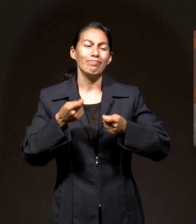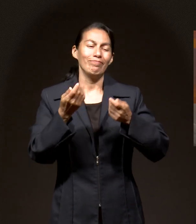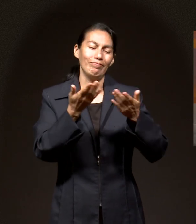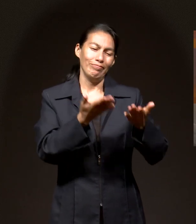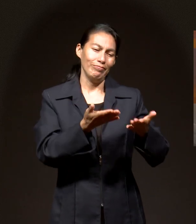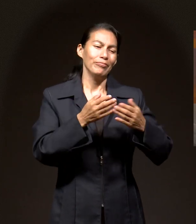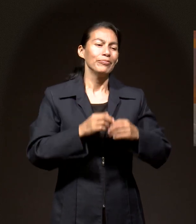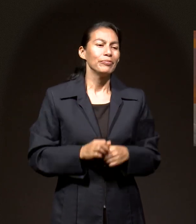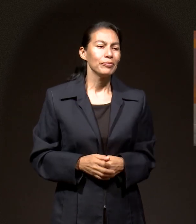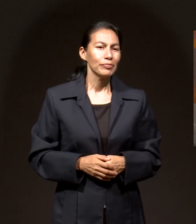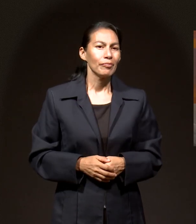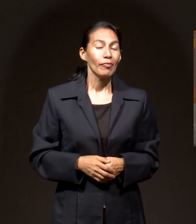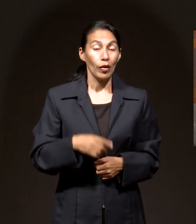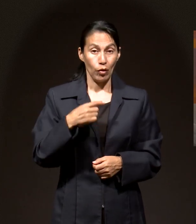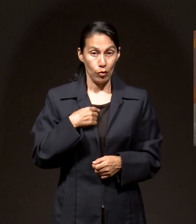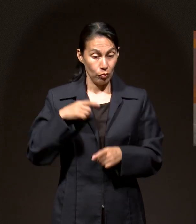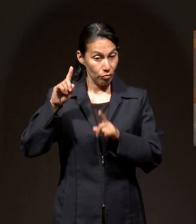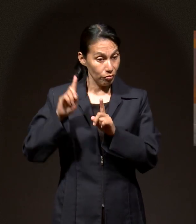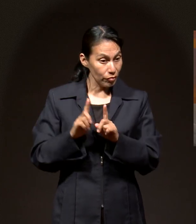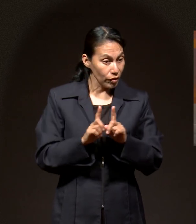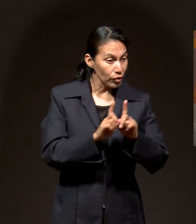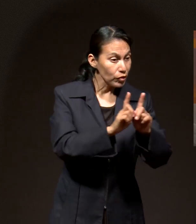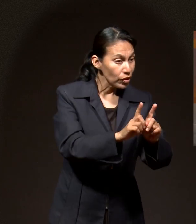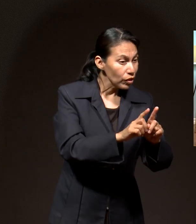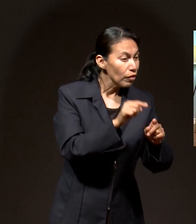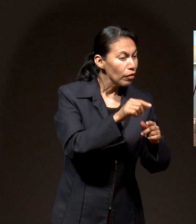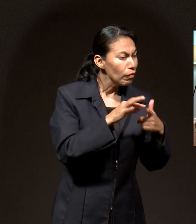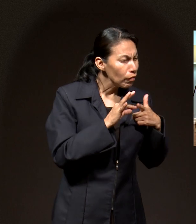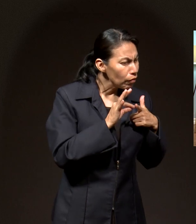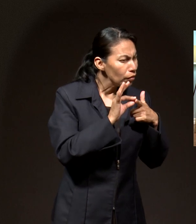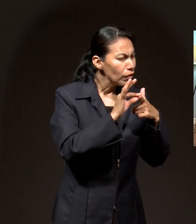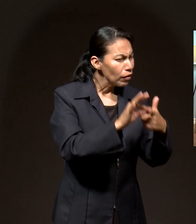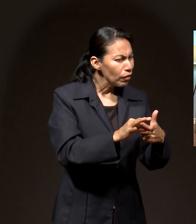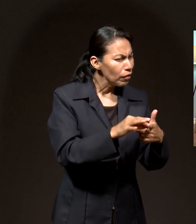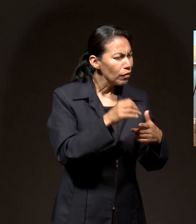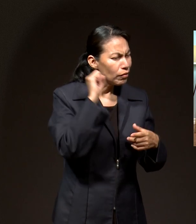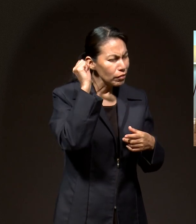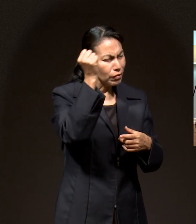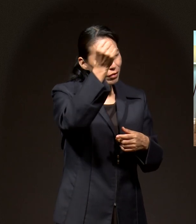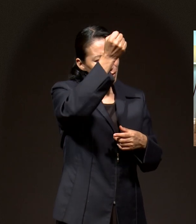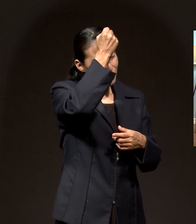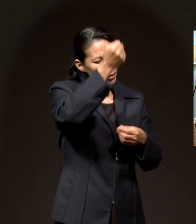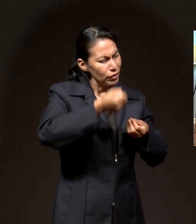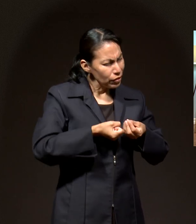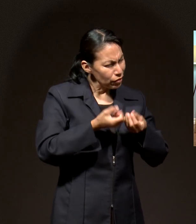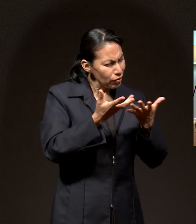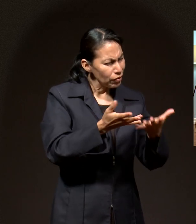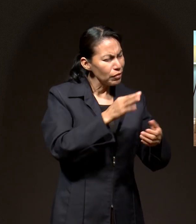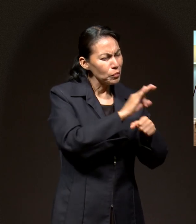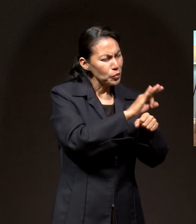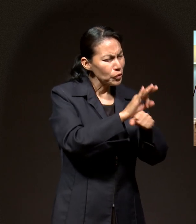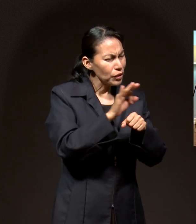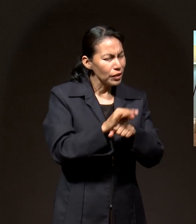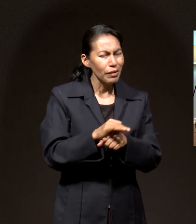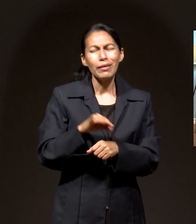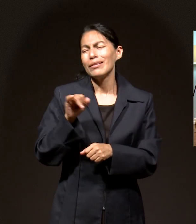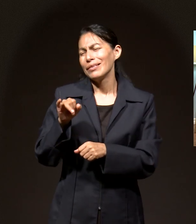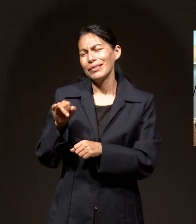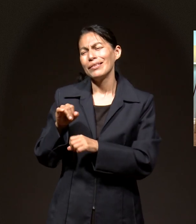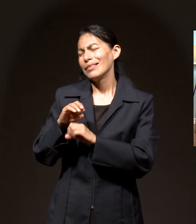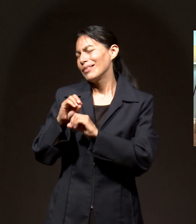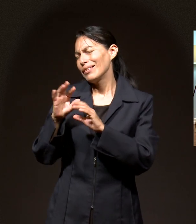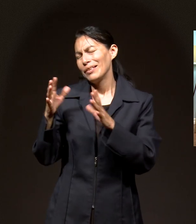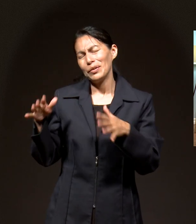control de todas las cosas, ahí tienes. Y que yo iré contigo y te guiaré, te daré sabiduría. Sí, sí, sí.